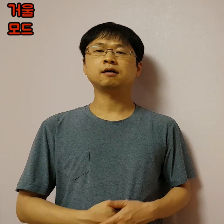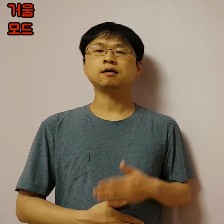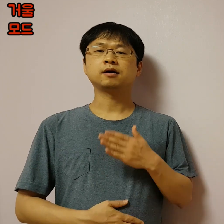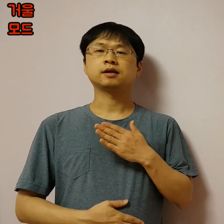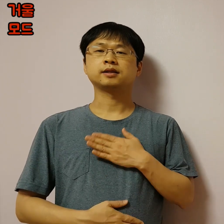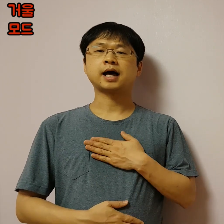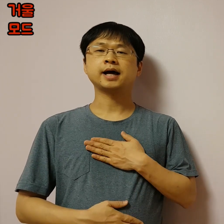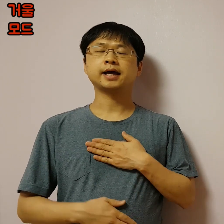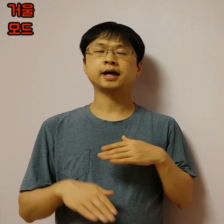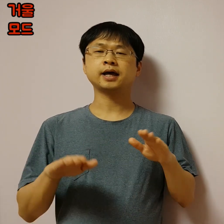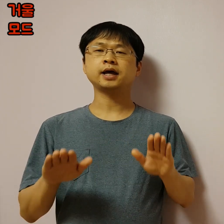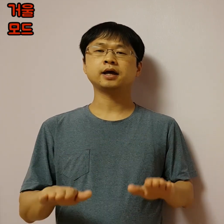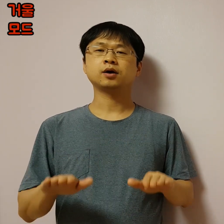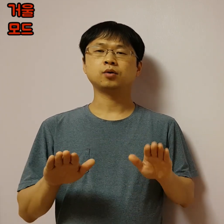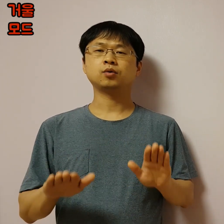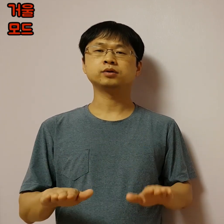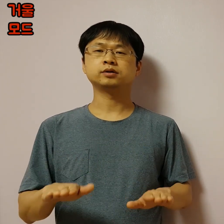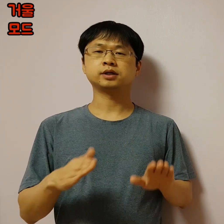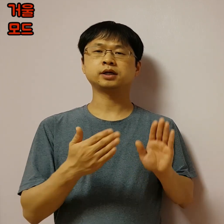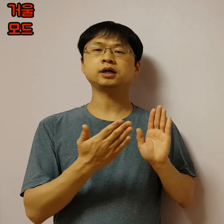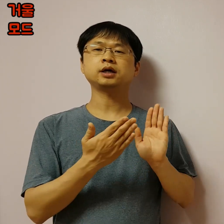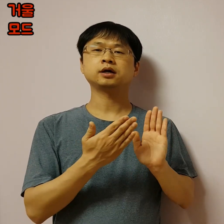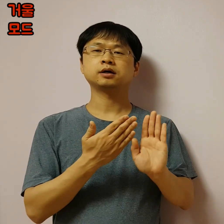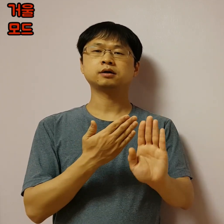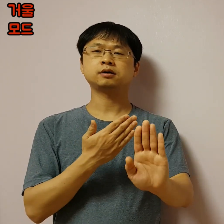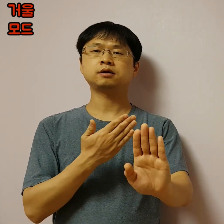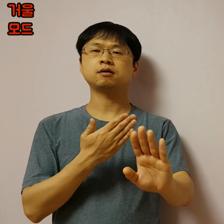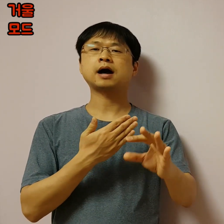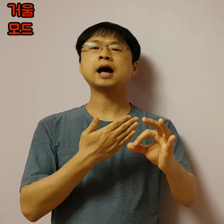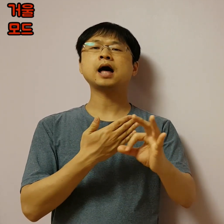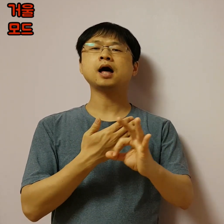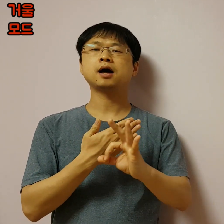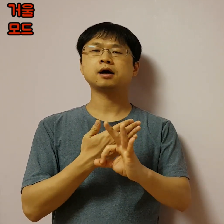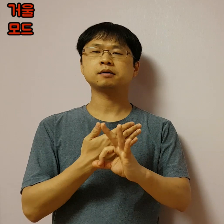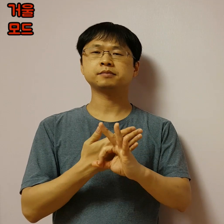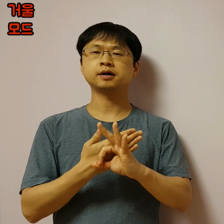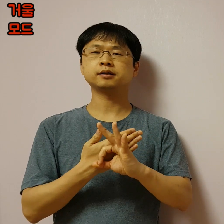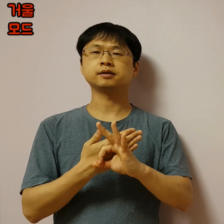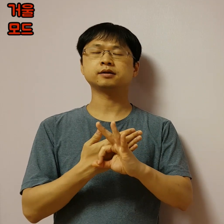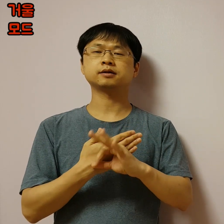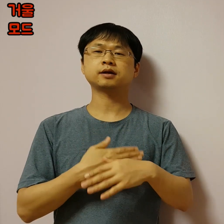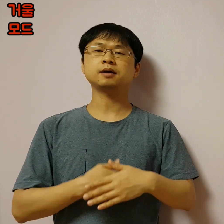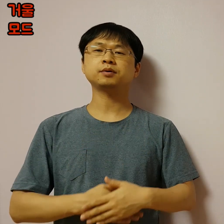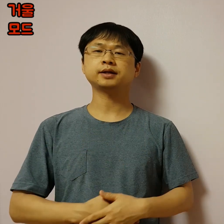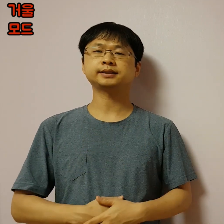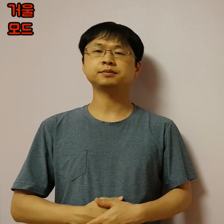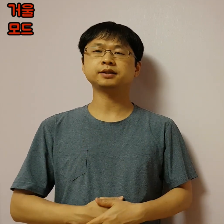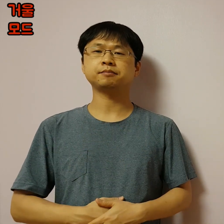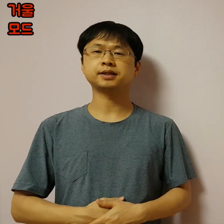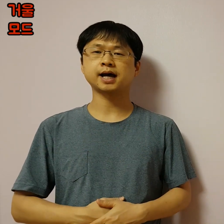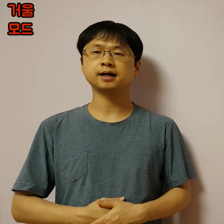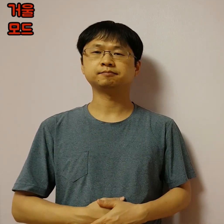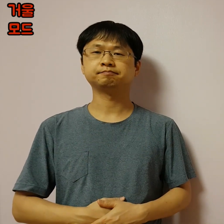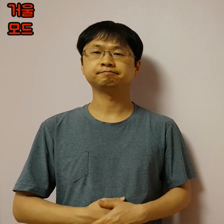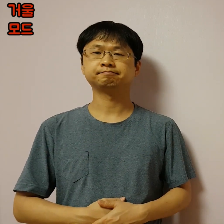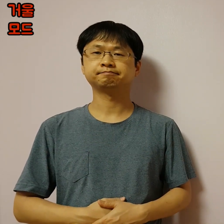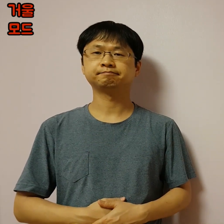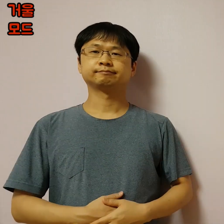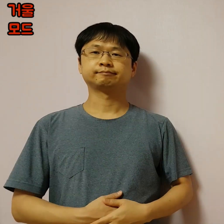그래서 나의 오늘이 흘러가면 이렇게 표현하시면 됩니다.